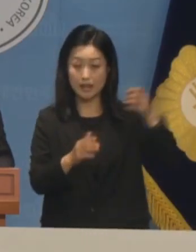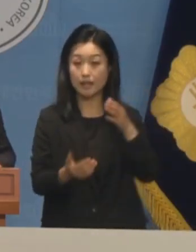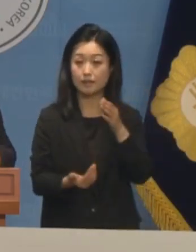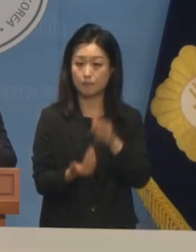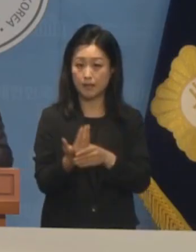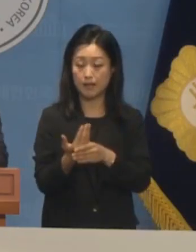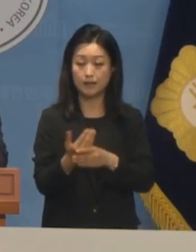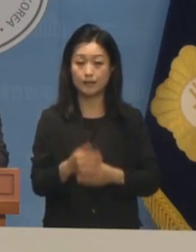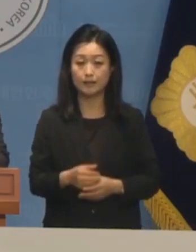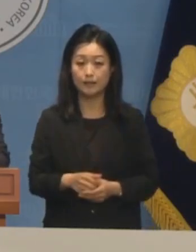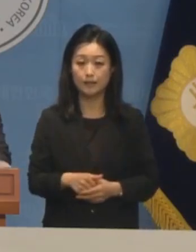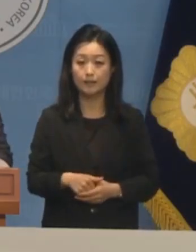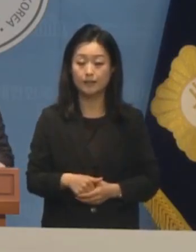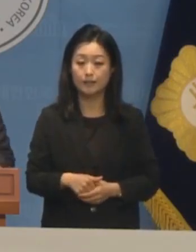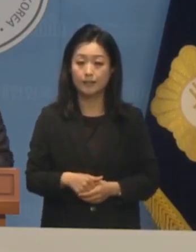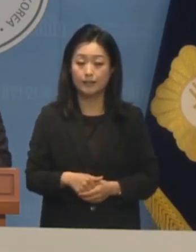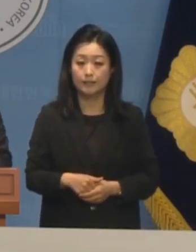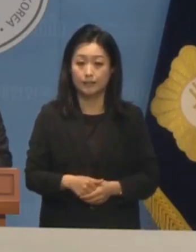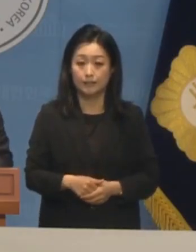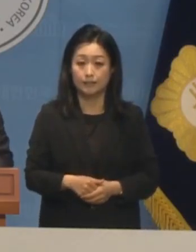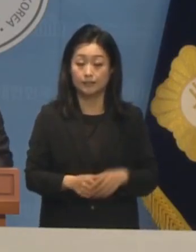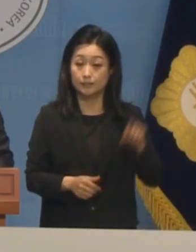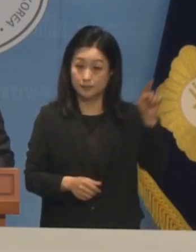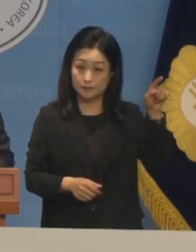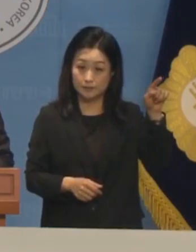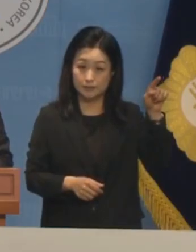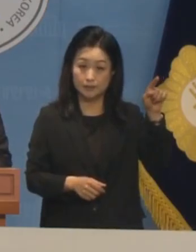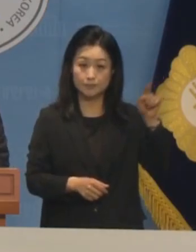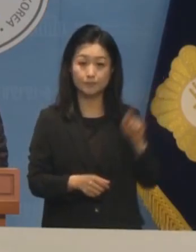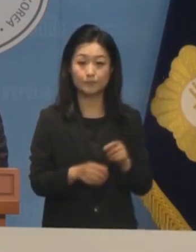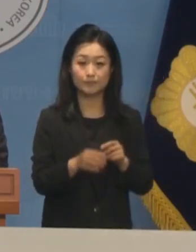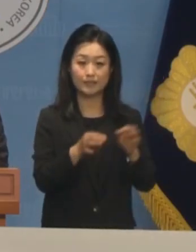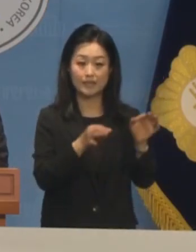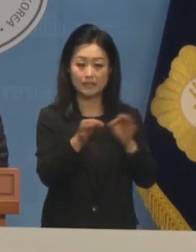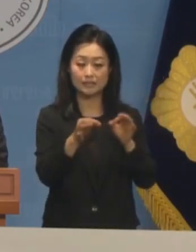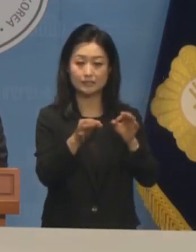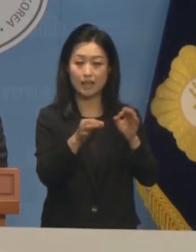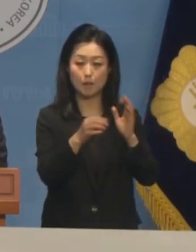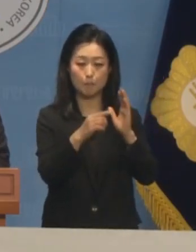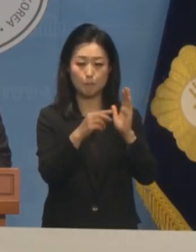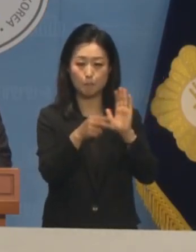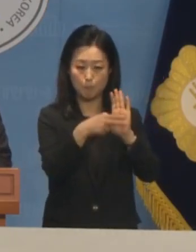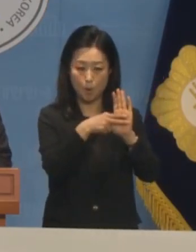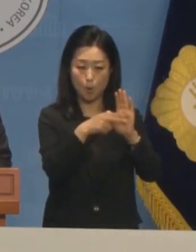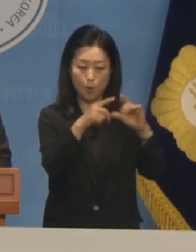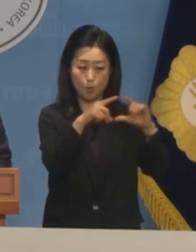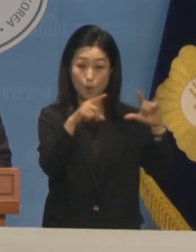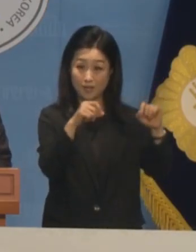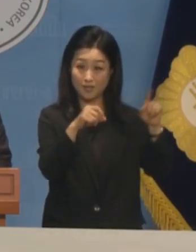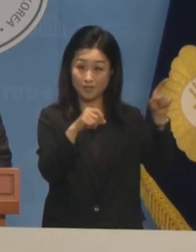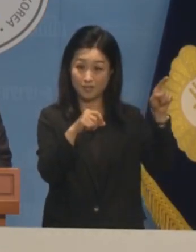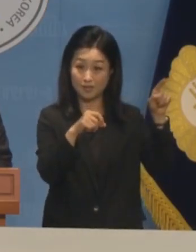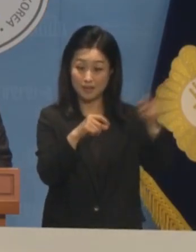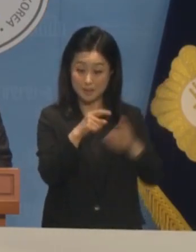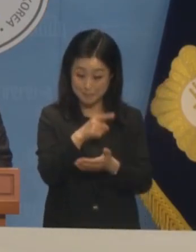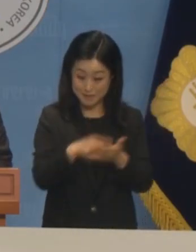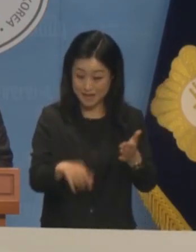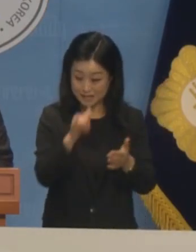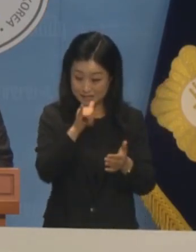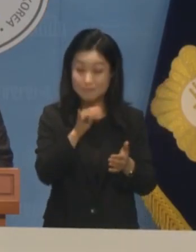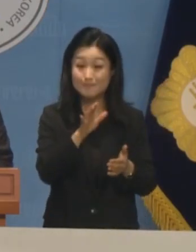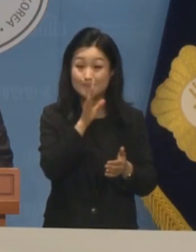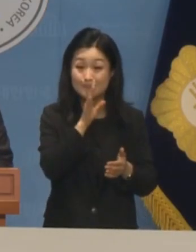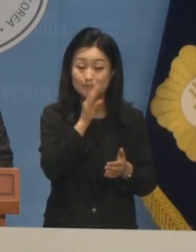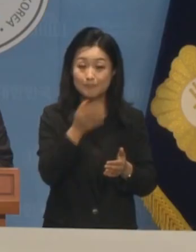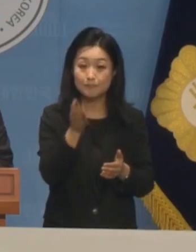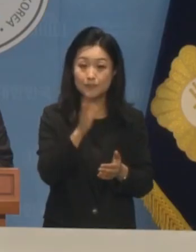사건입니다. 일동 후디스는 또한 상표권 침해 사실이 이미 확정되었음에도 피해 기업에 대한 진정한 사과나